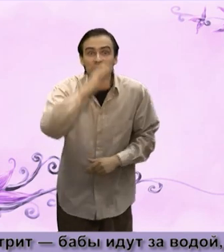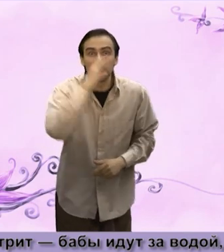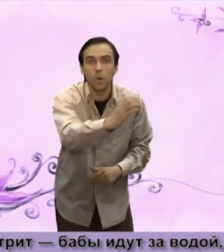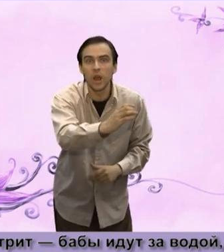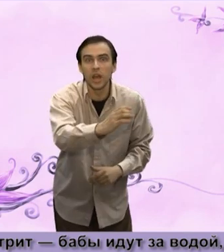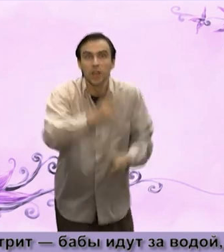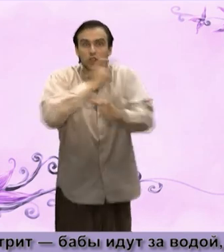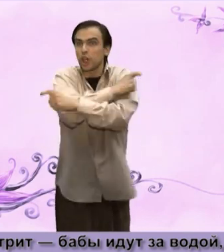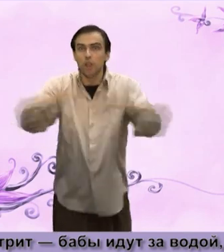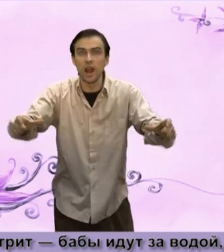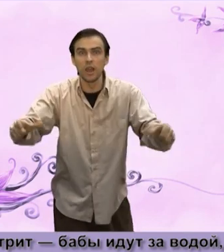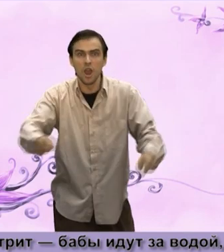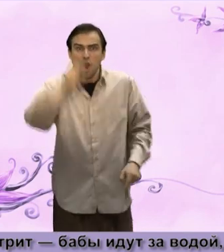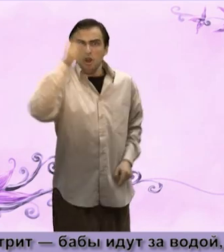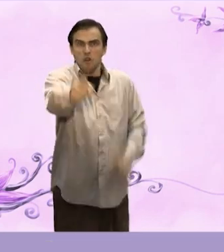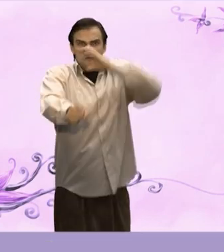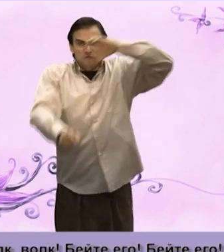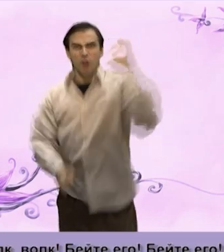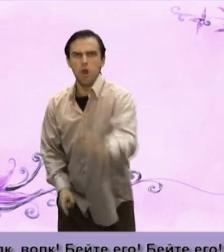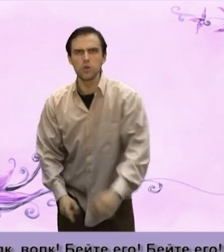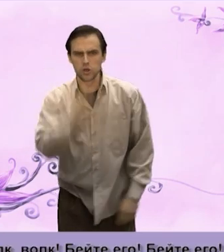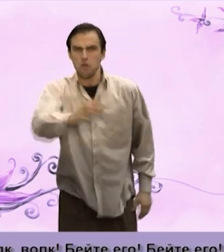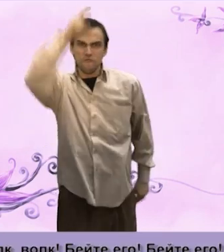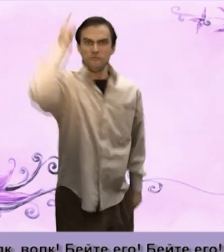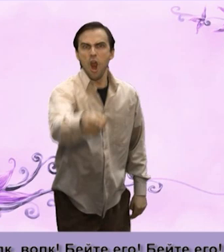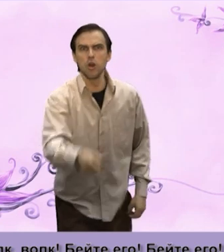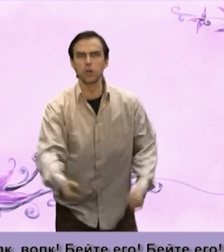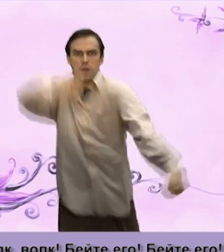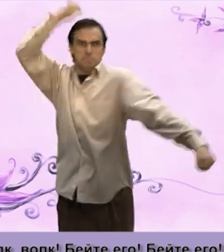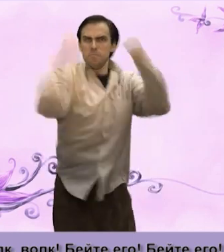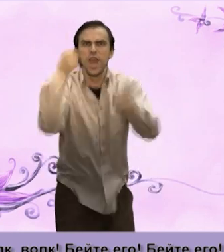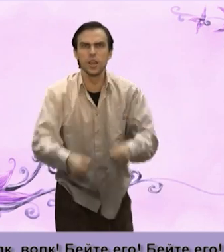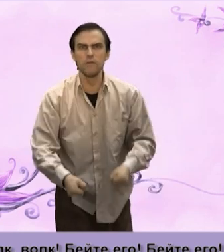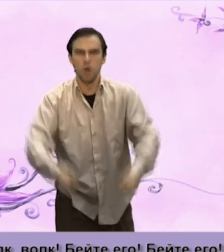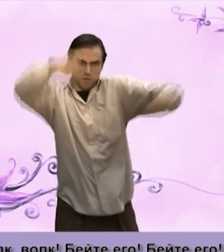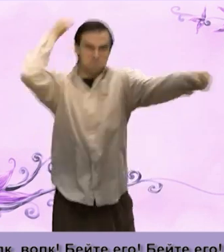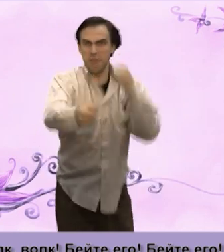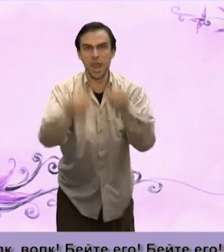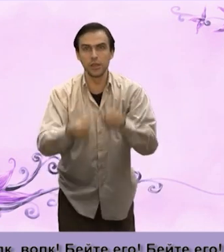Увидели волка и кричат: «Волк, волк, бей его, бей